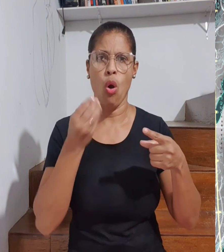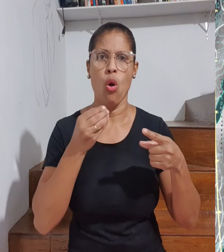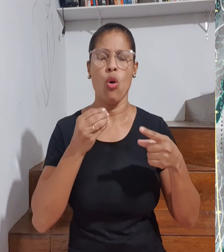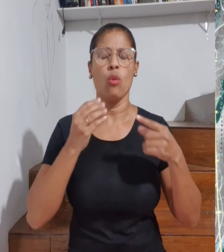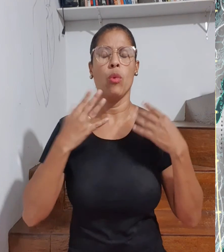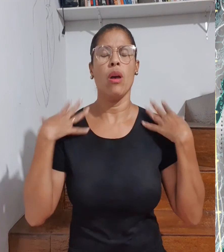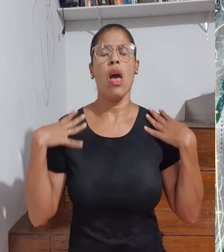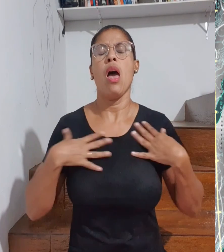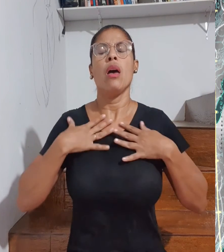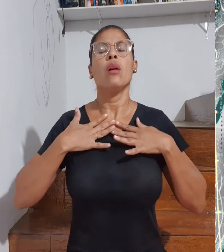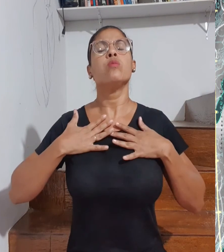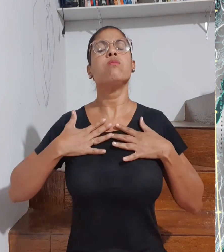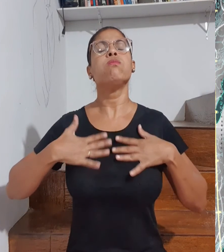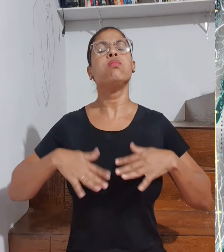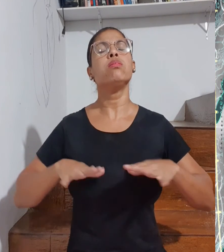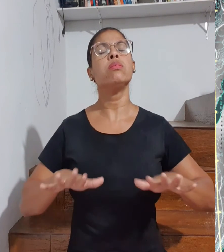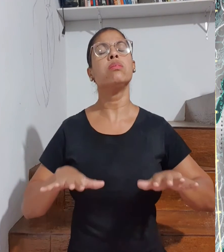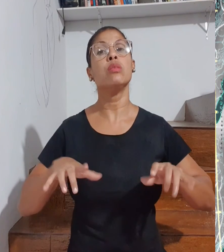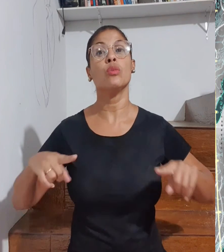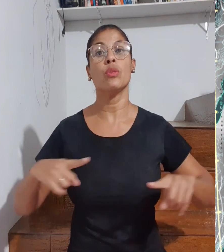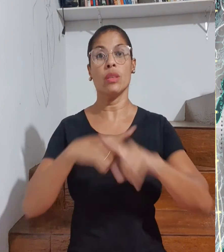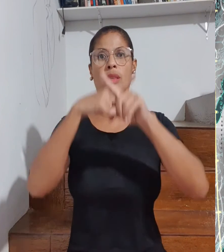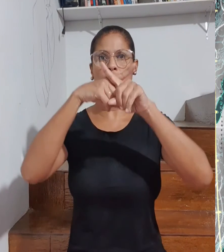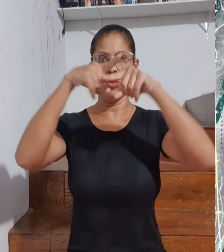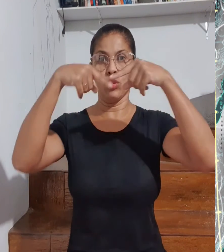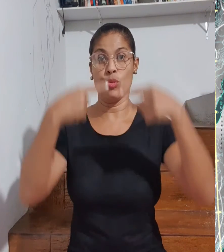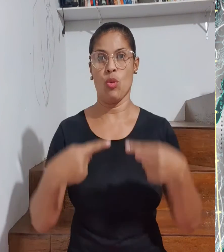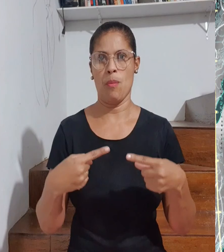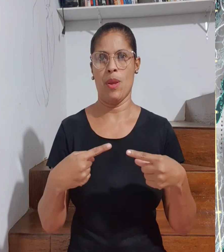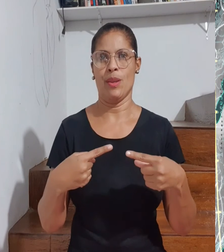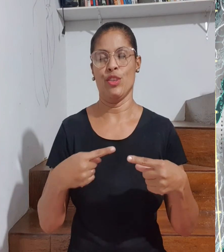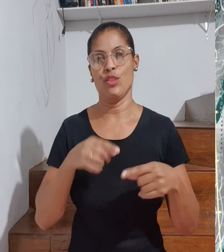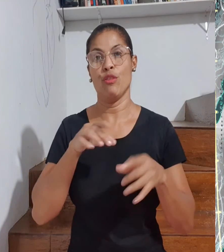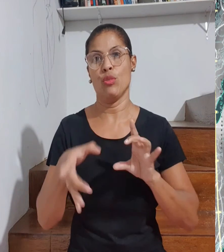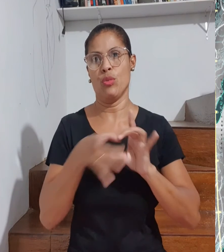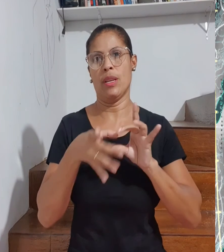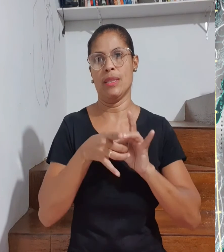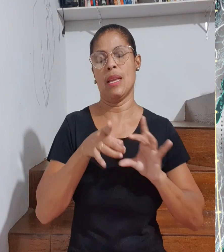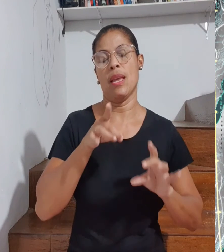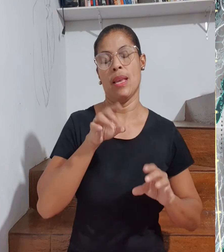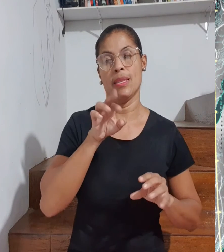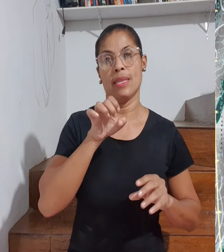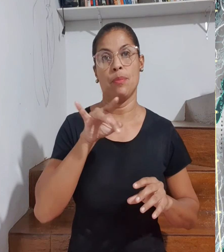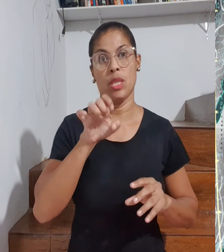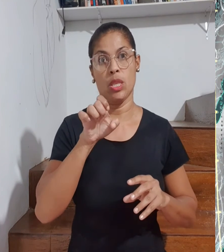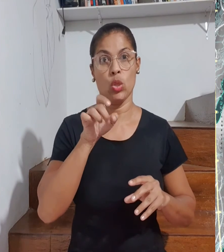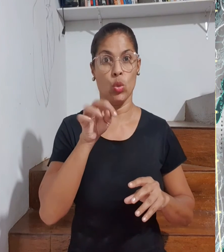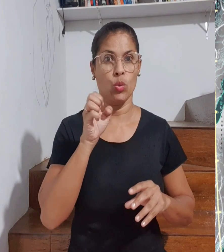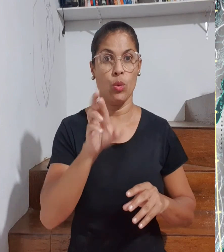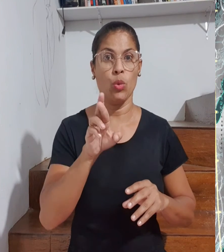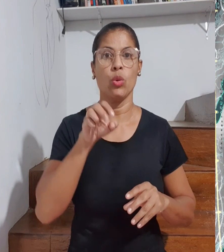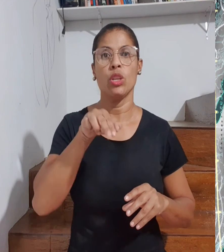adespolarizantes causam relaxamento muscular por antagonismo competitivo dos receptores nicotínicos na